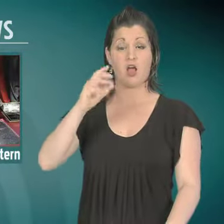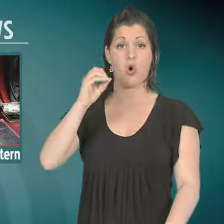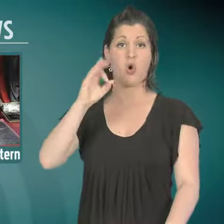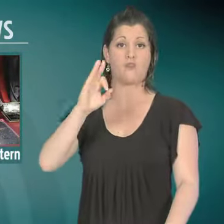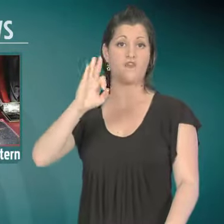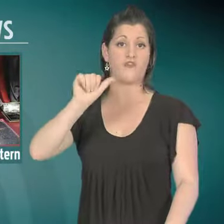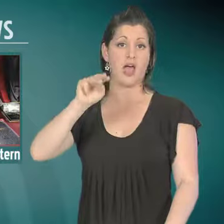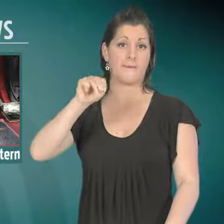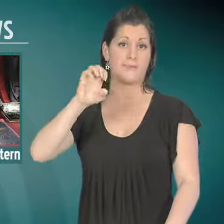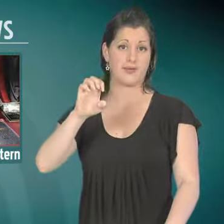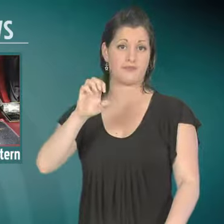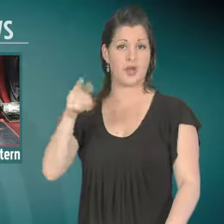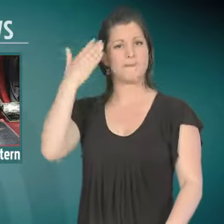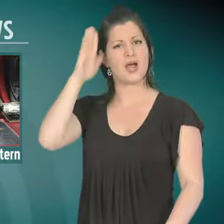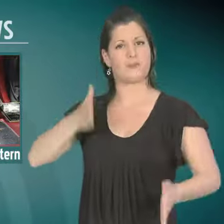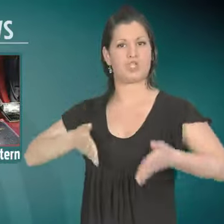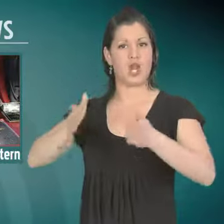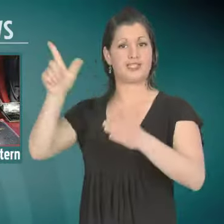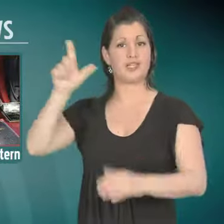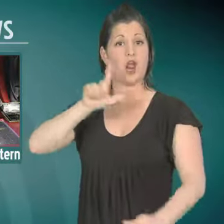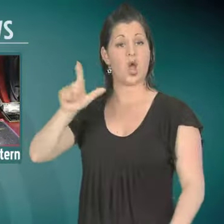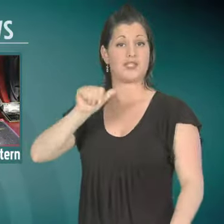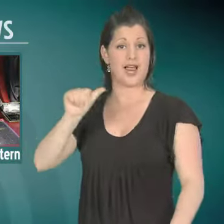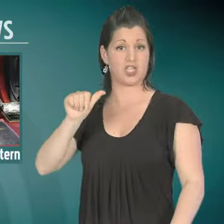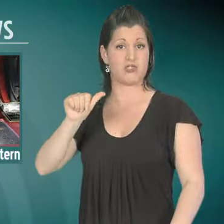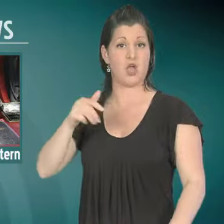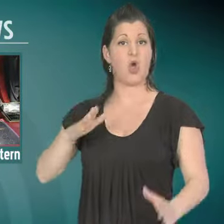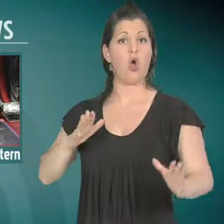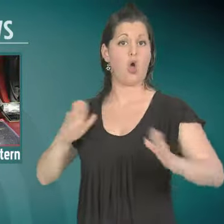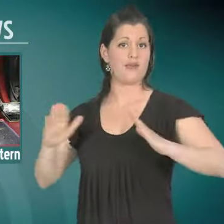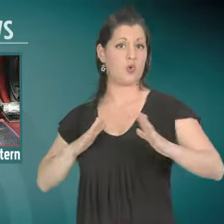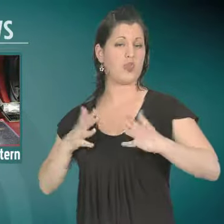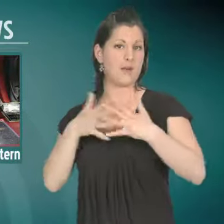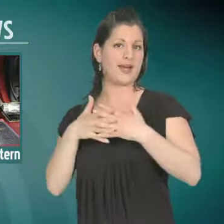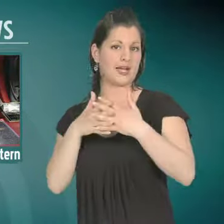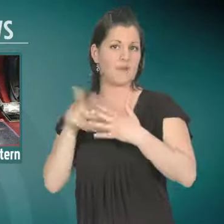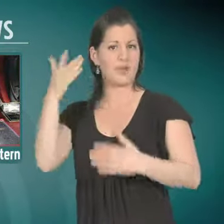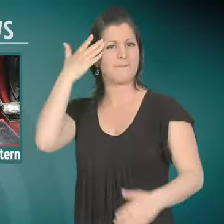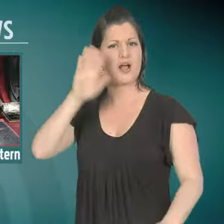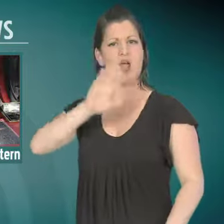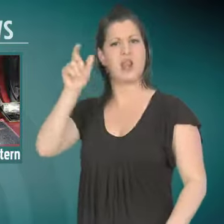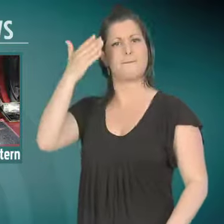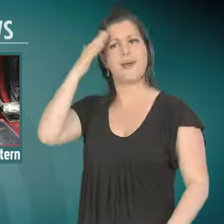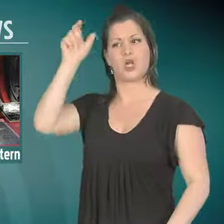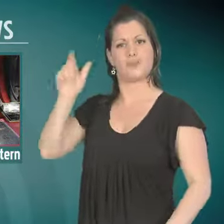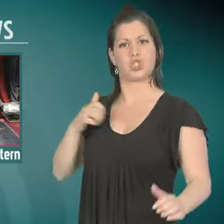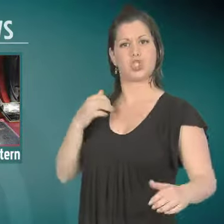Im Walk of Fame, einer berühmten Straße in Los Angeles in Hollywood, wo berühmte Personen